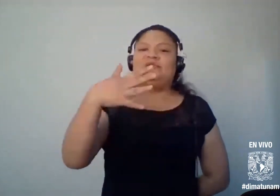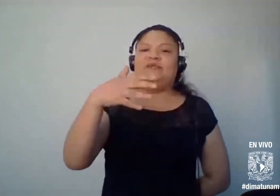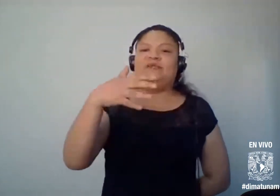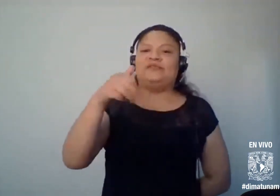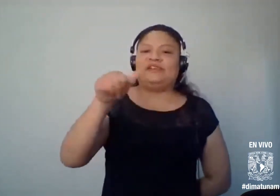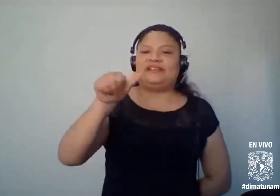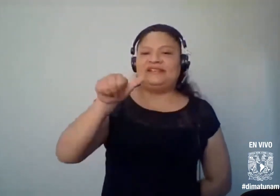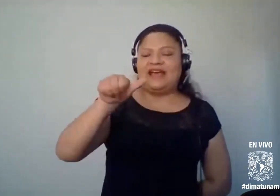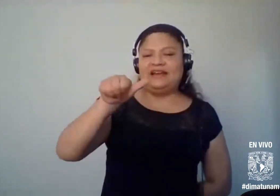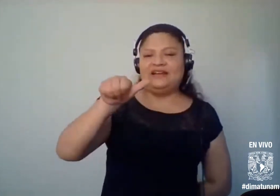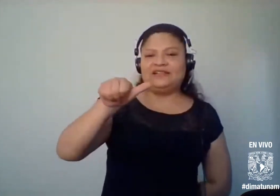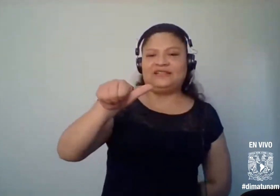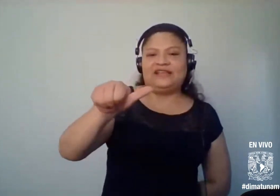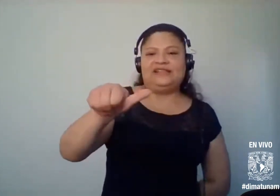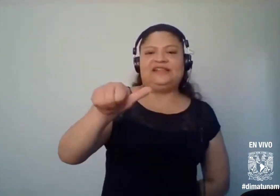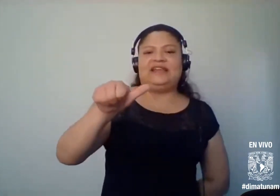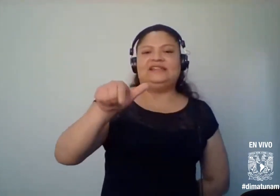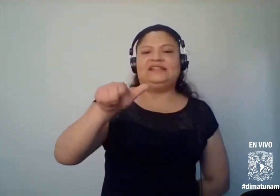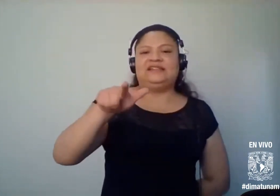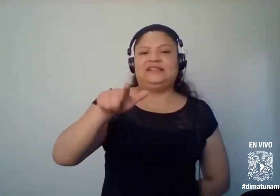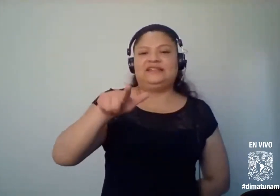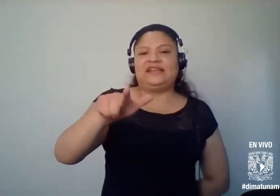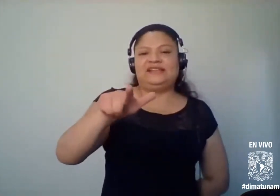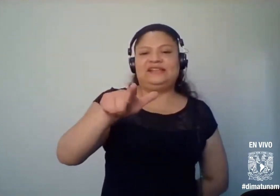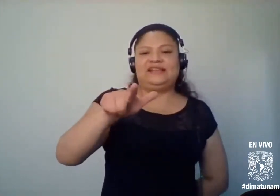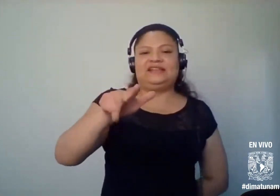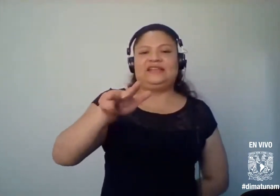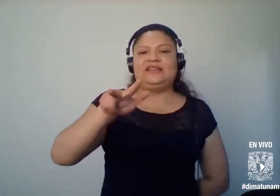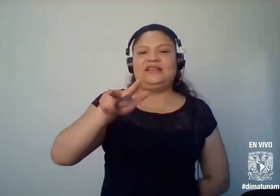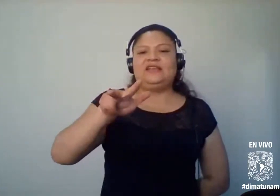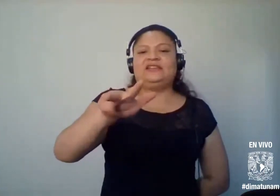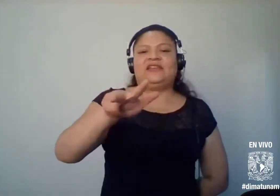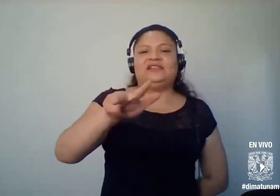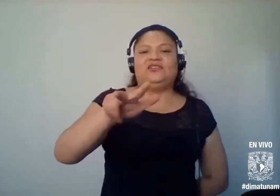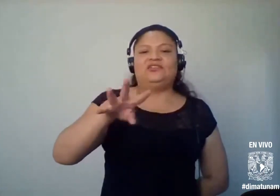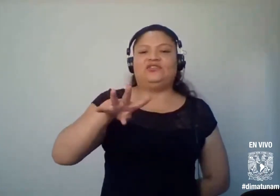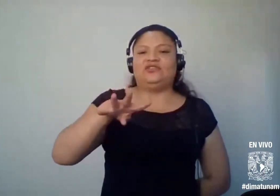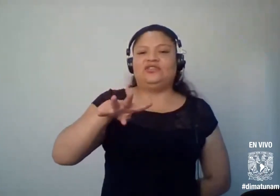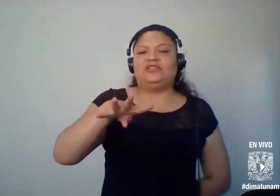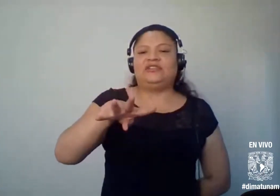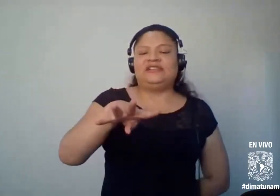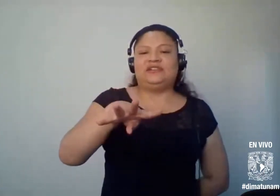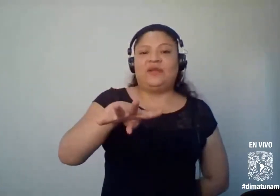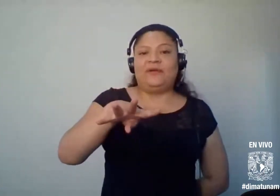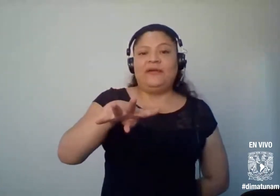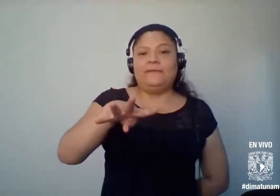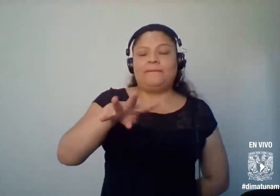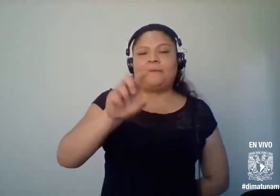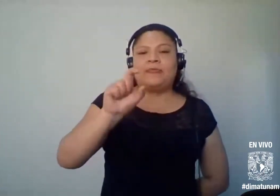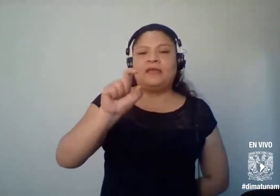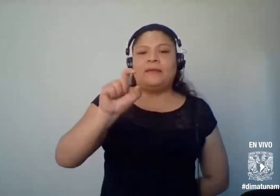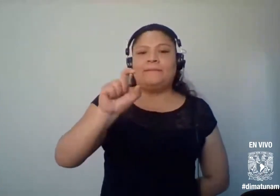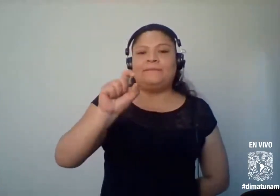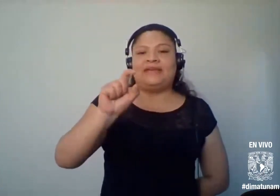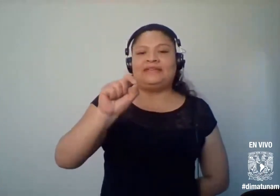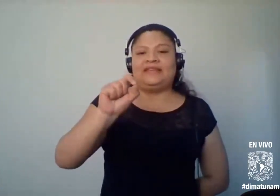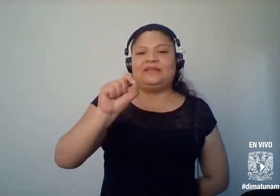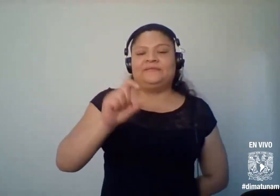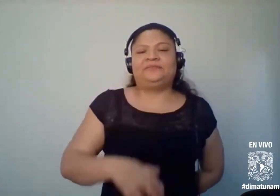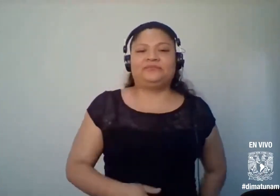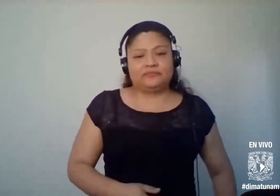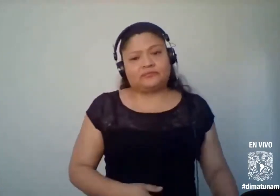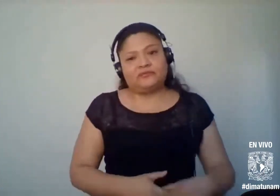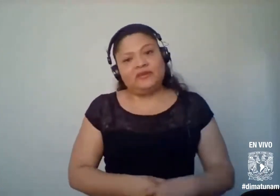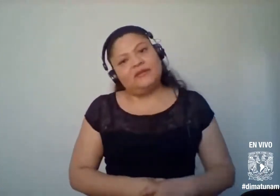14, 15. Y otra vez, volvemos a iniciar. 16, 17, 18, 19,